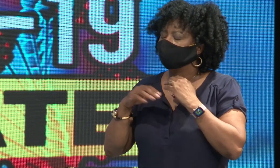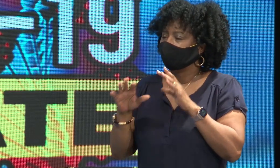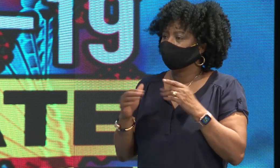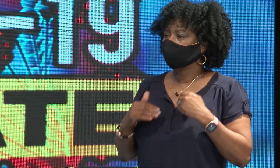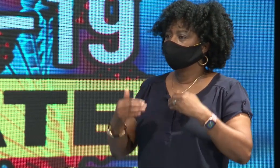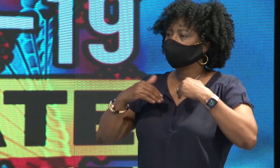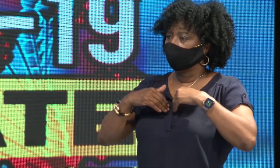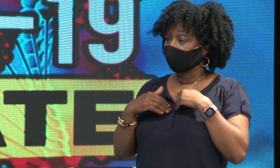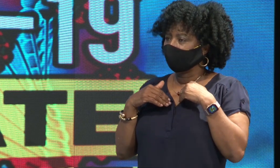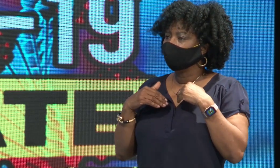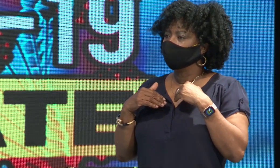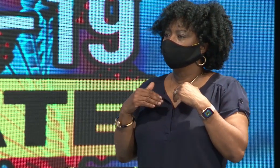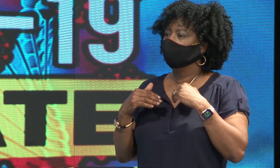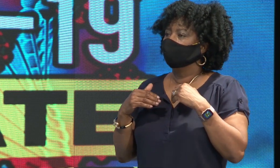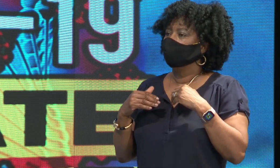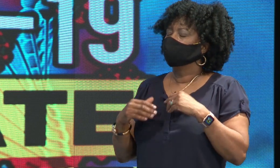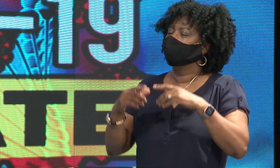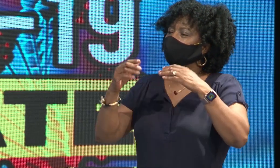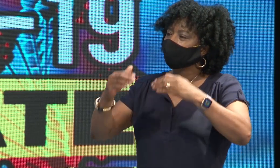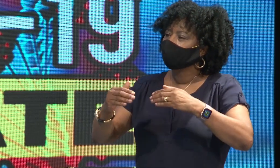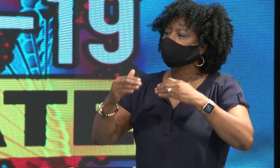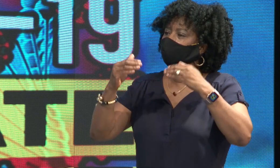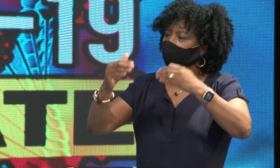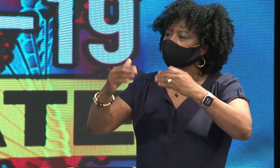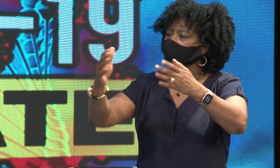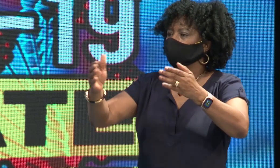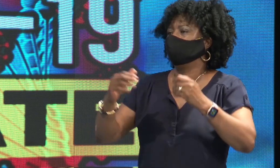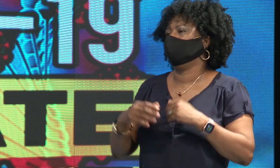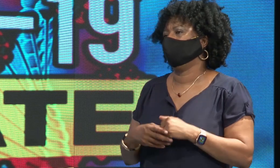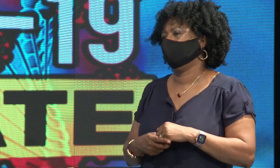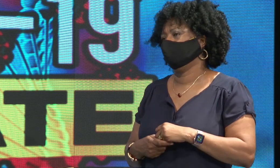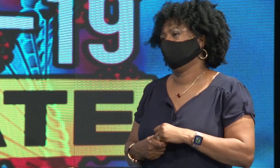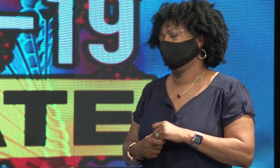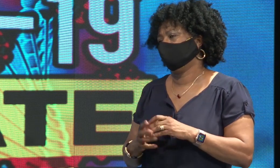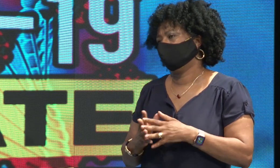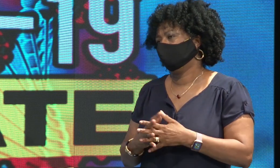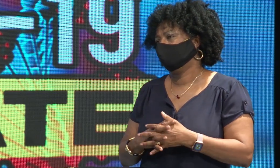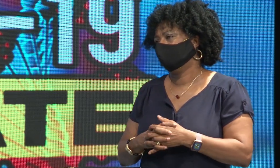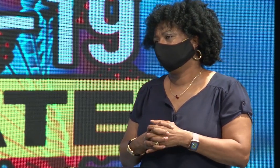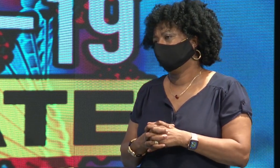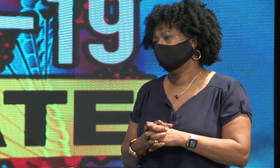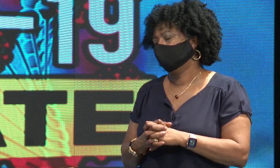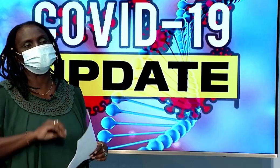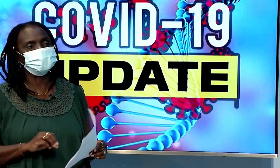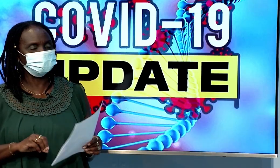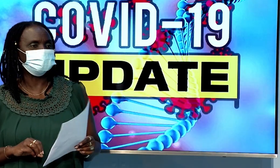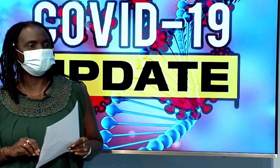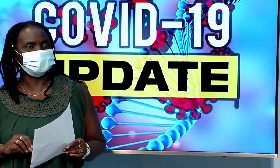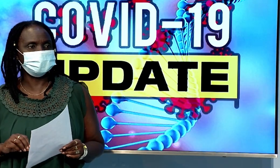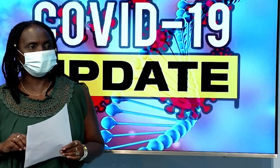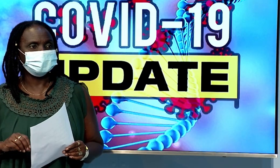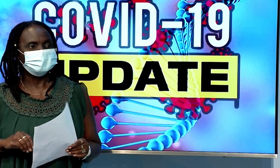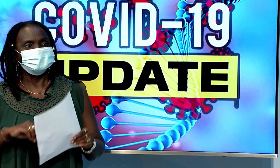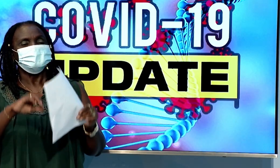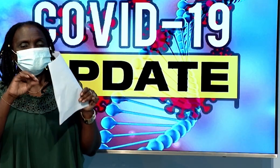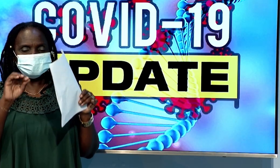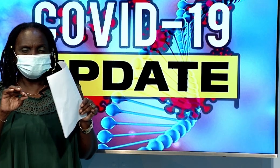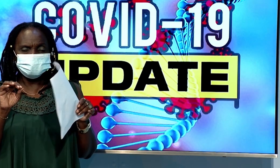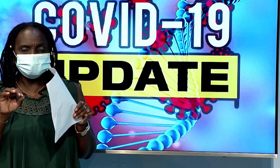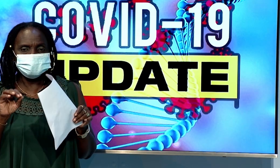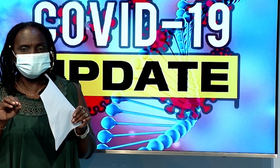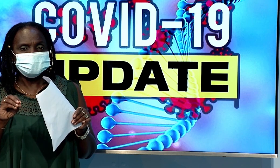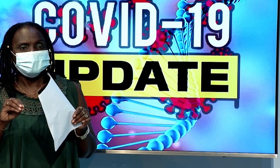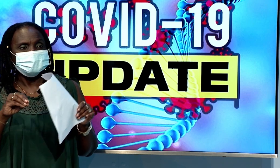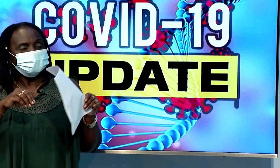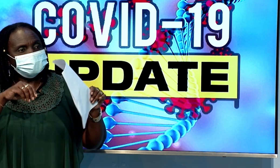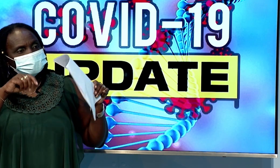precies. Dus blijf thuis voor mij, zodat ik geen risico loop. Ik denk dat dit meer gedaan moet worden, Henne. Mensen